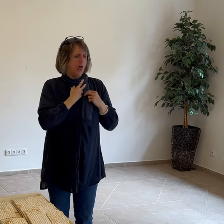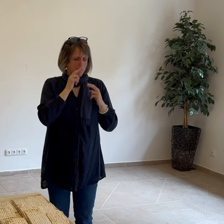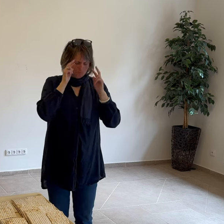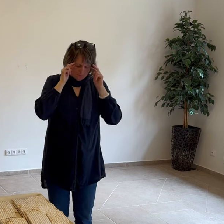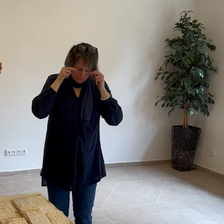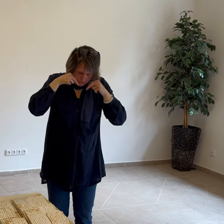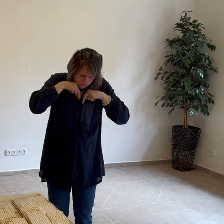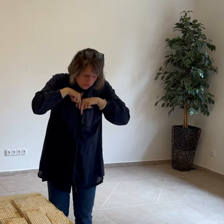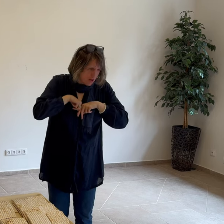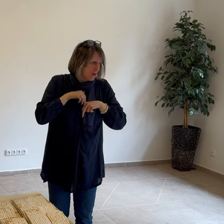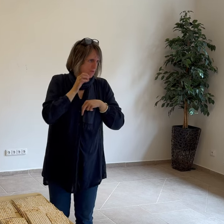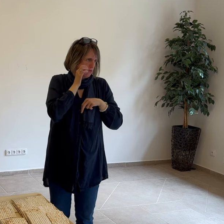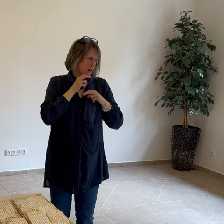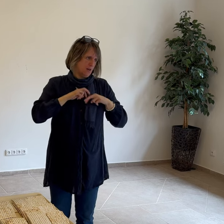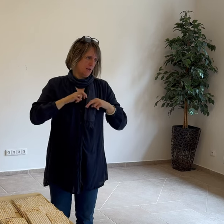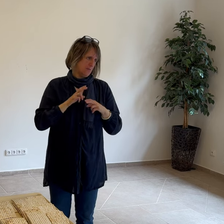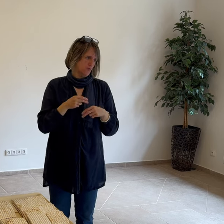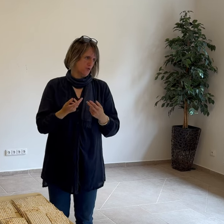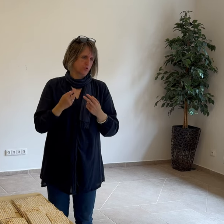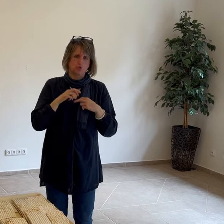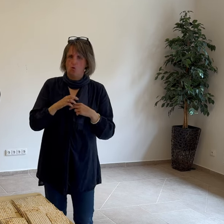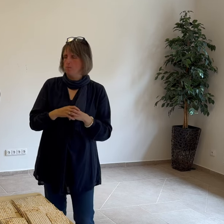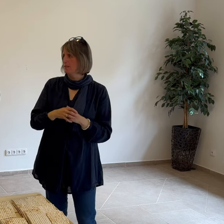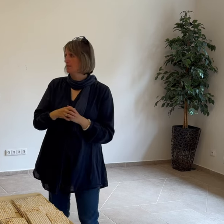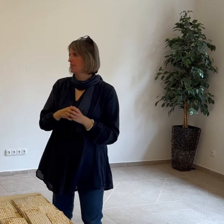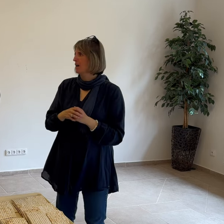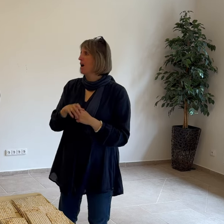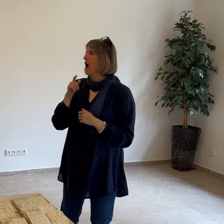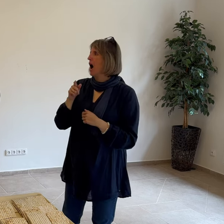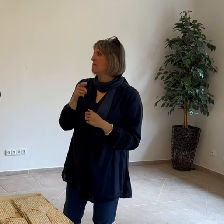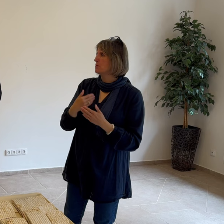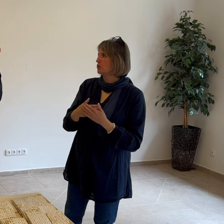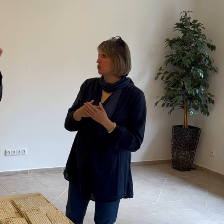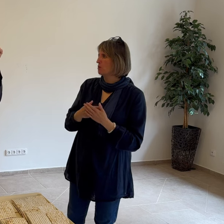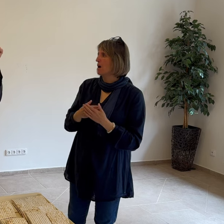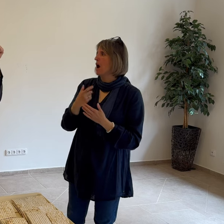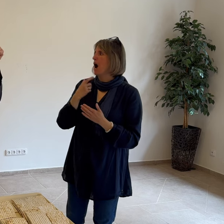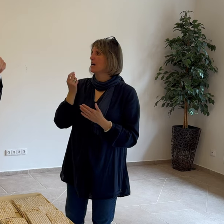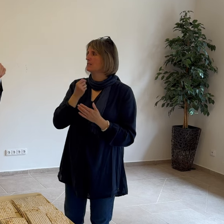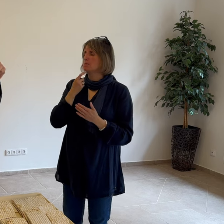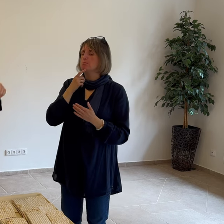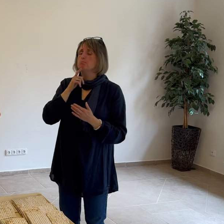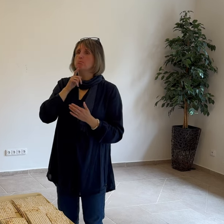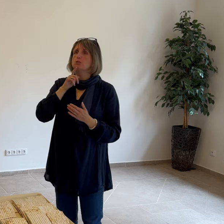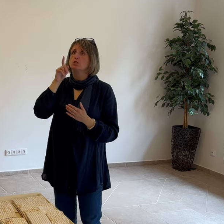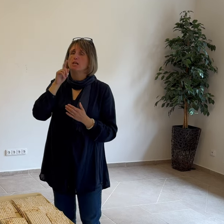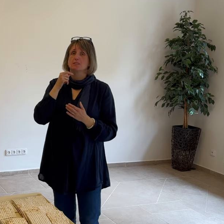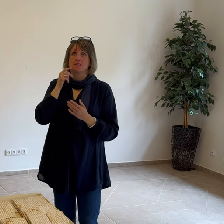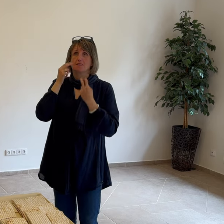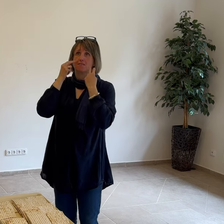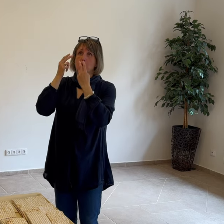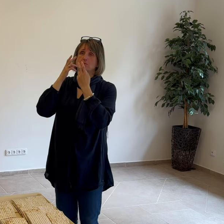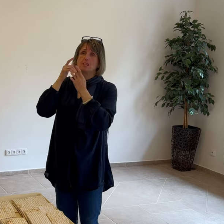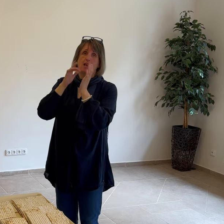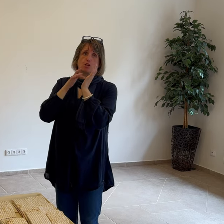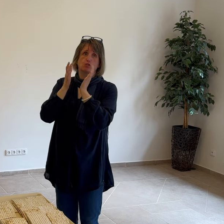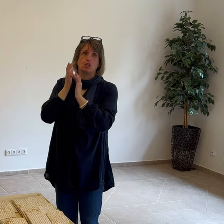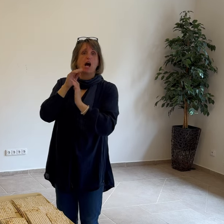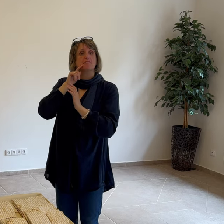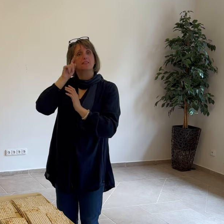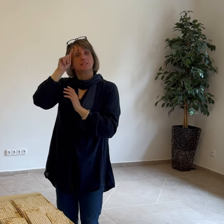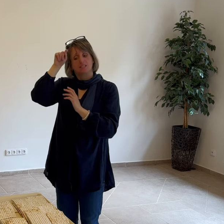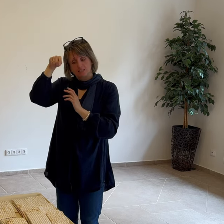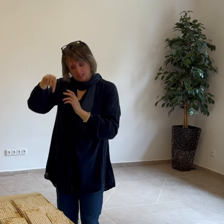nemůžu jenom Poslouchat jeho ale musím se dívat na Krista a přes pána Ježíše poznávám toho svého blízkého jaký on